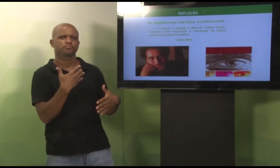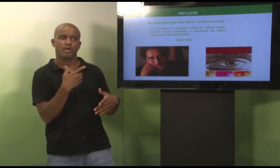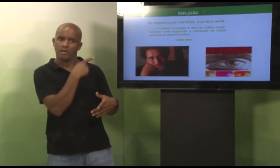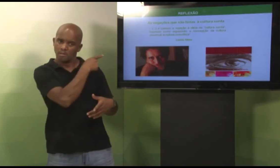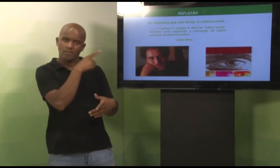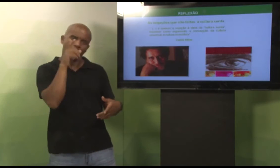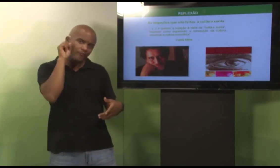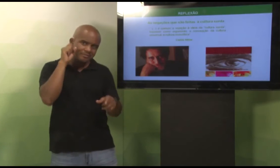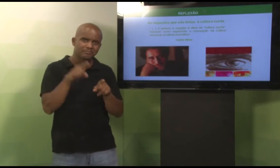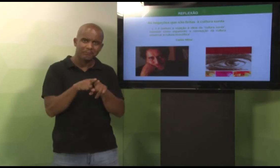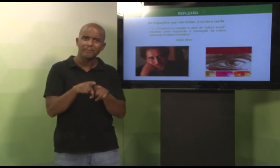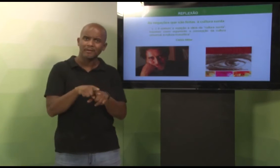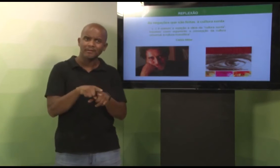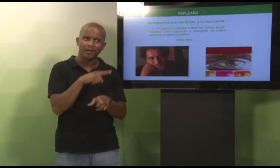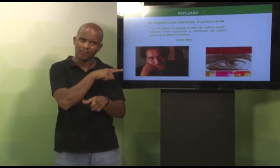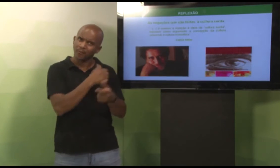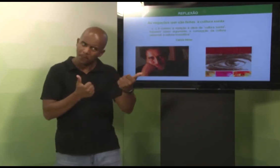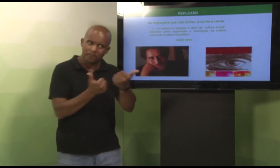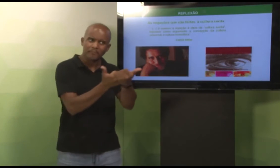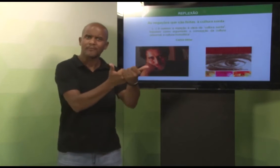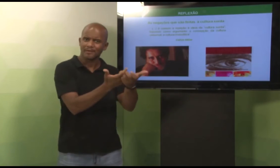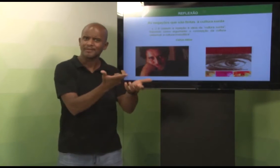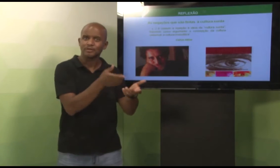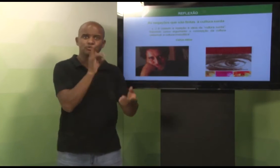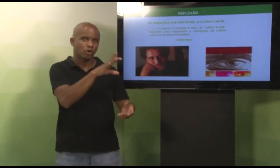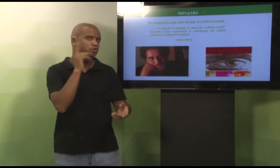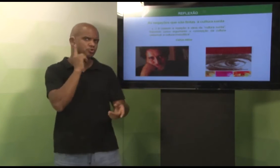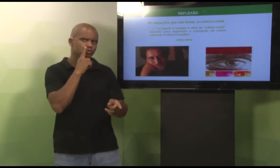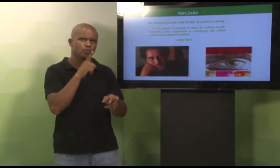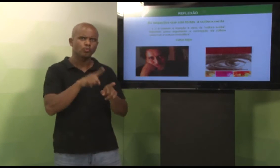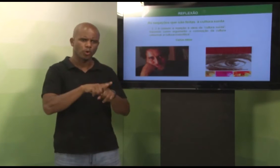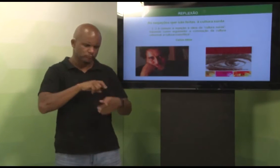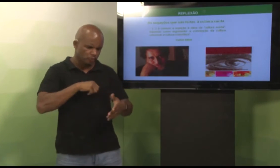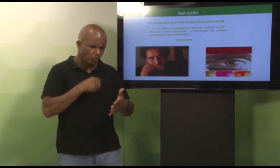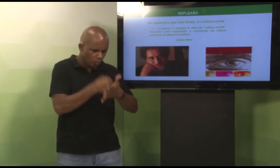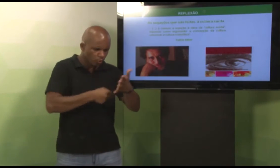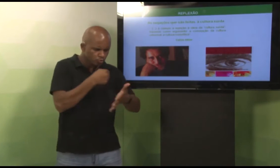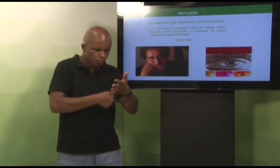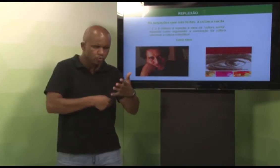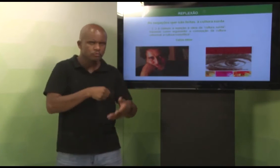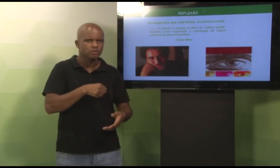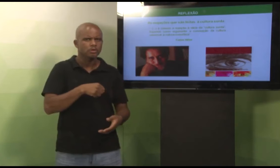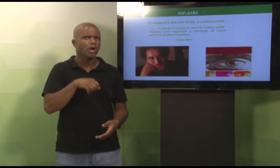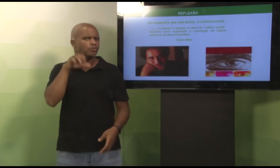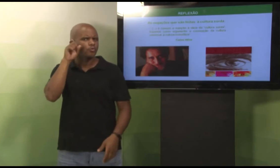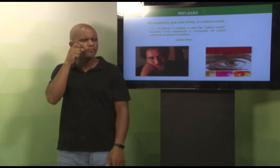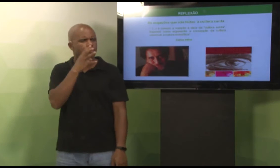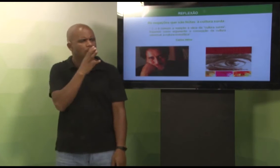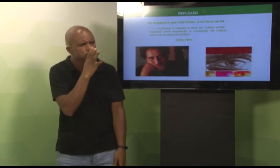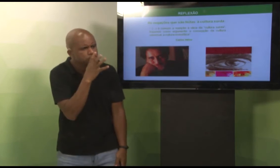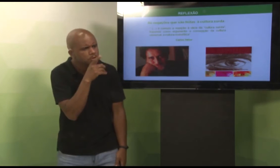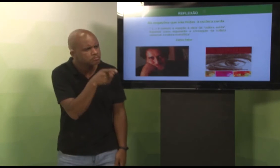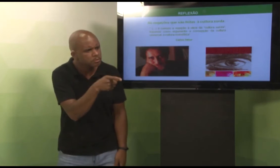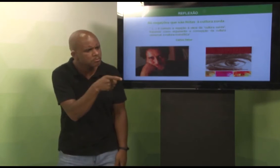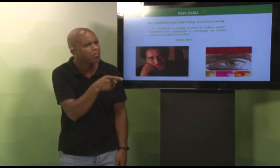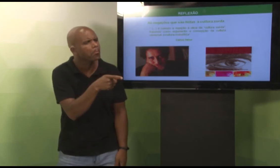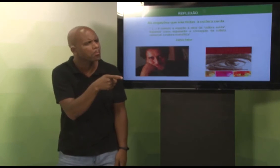o respeito ao povo surdo. E ele é ouvinte e apoiou os surdos